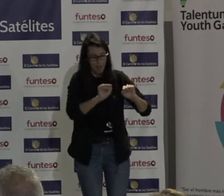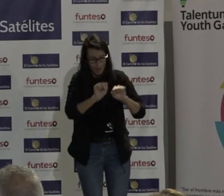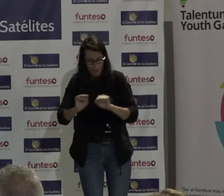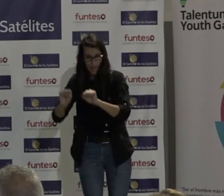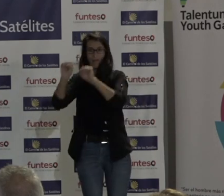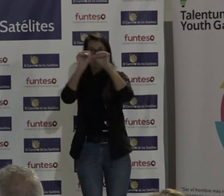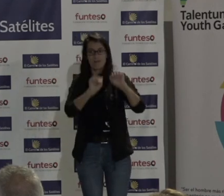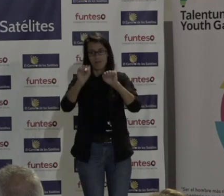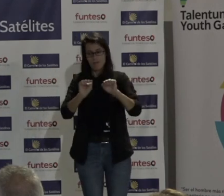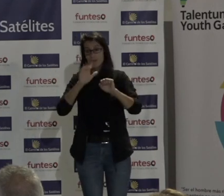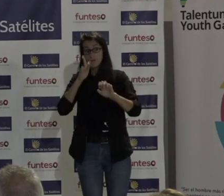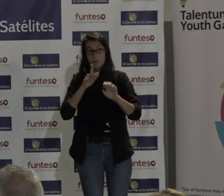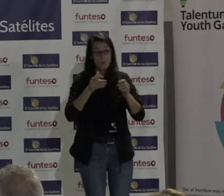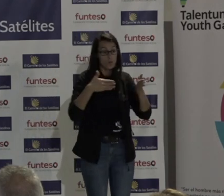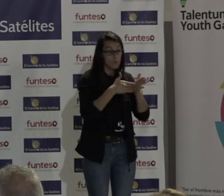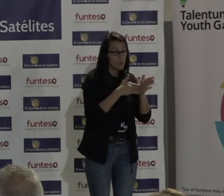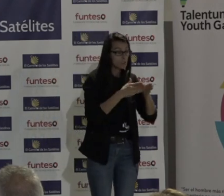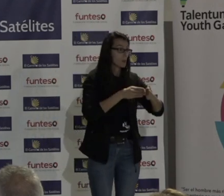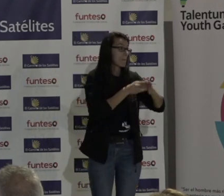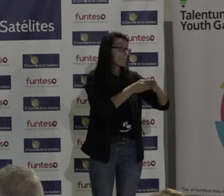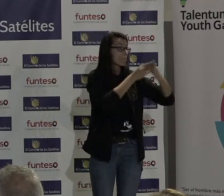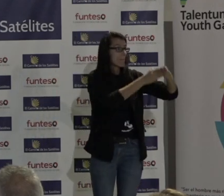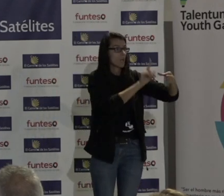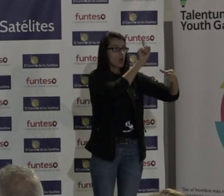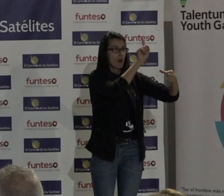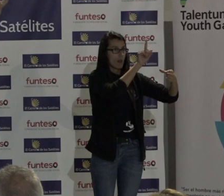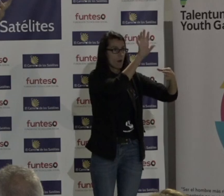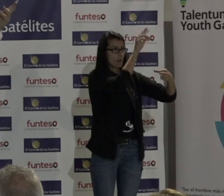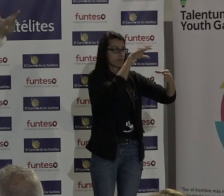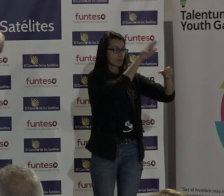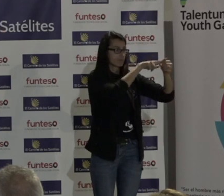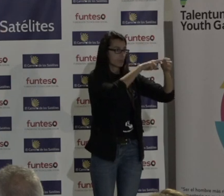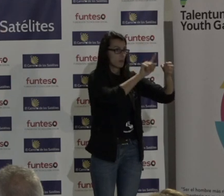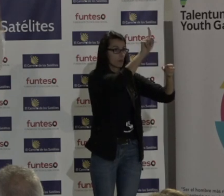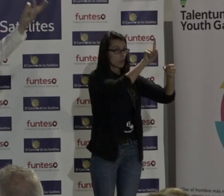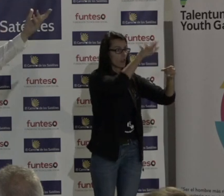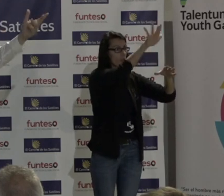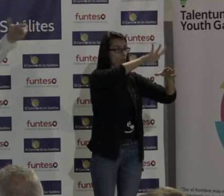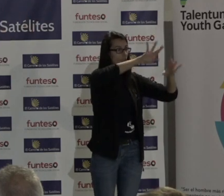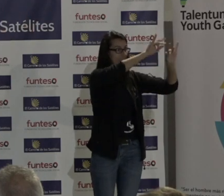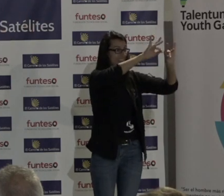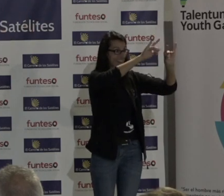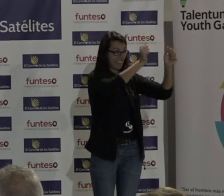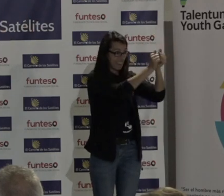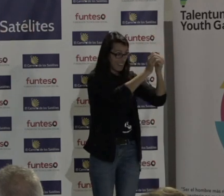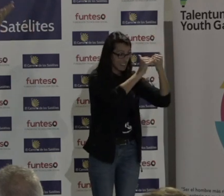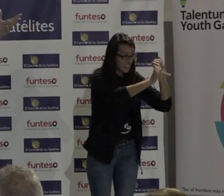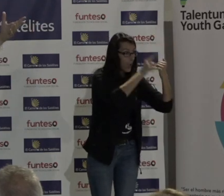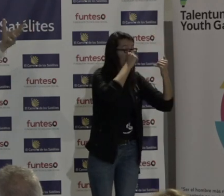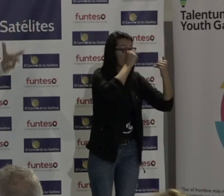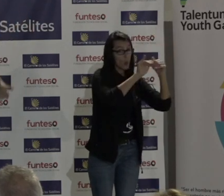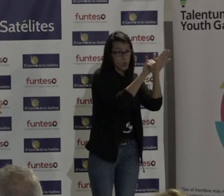este malecón, a este puerto, llegaban barcos del norte de la provincia, de la Terra Chá, del entorno de